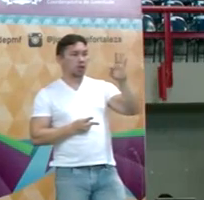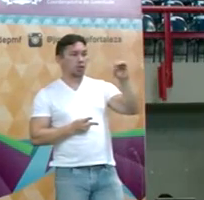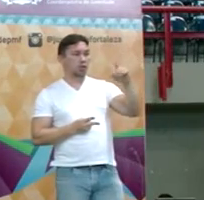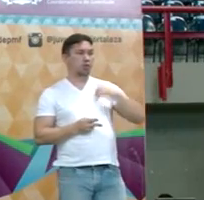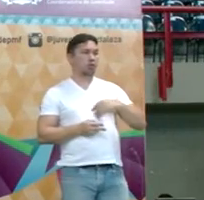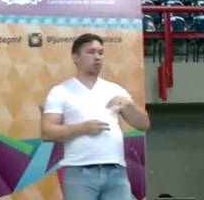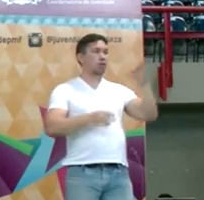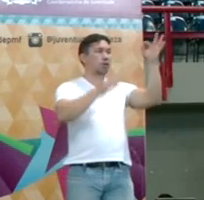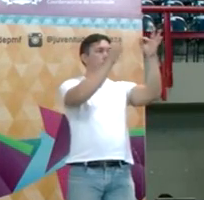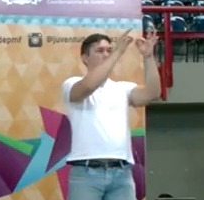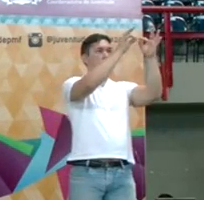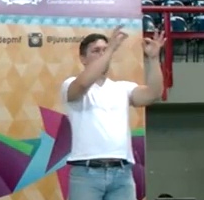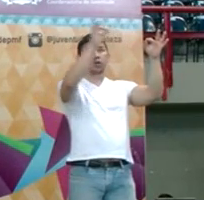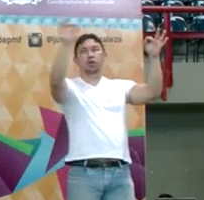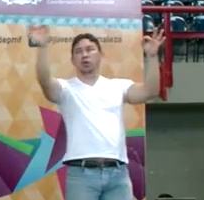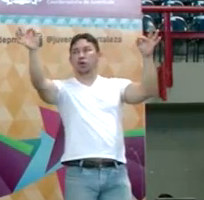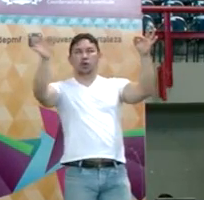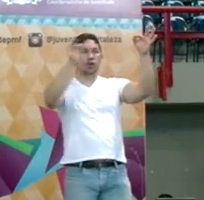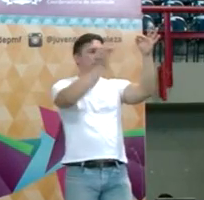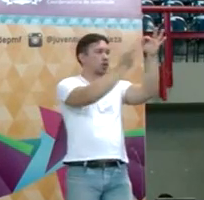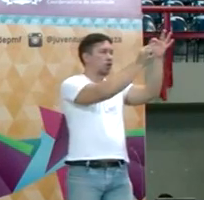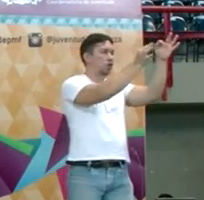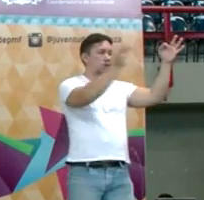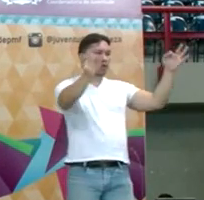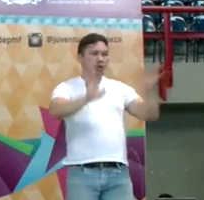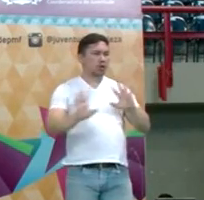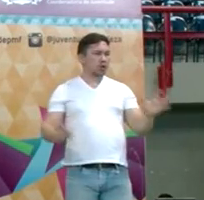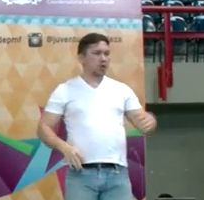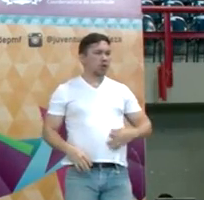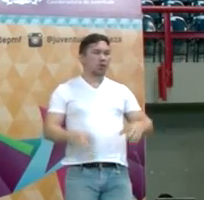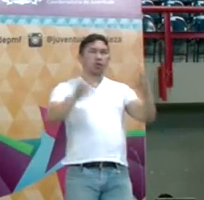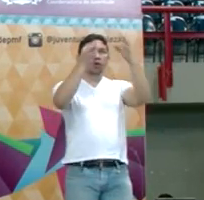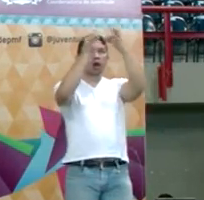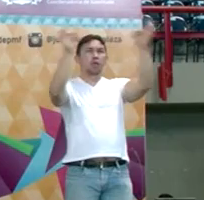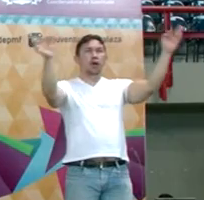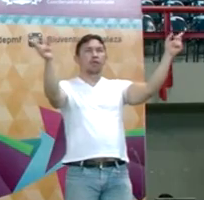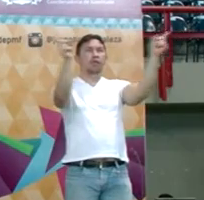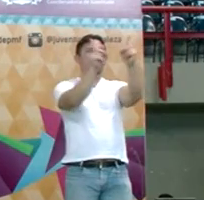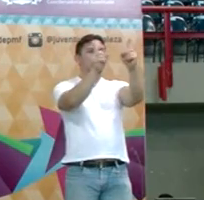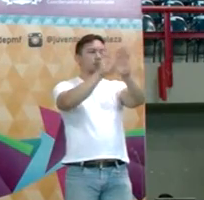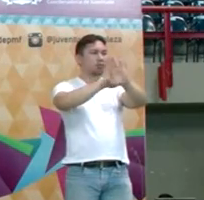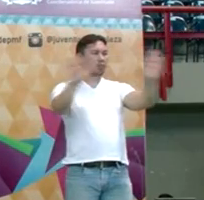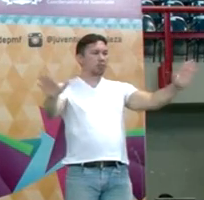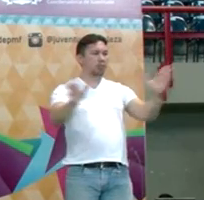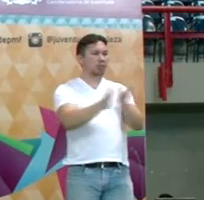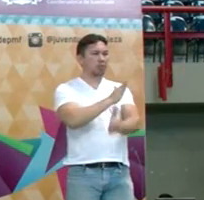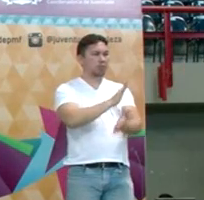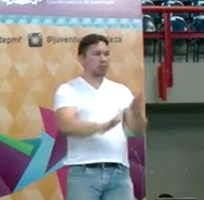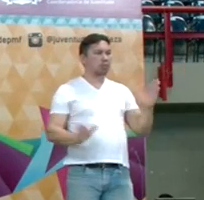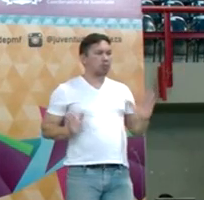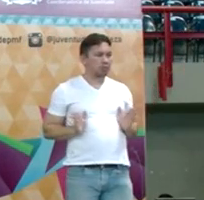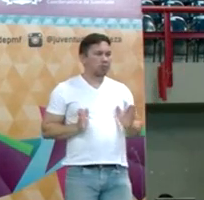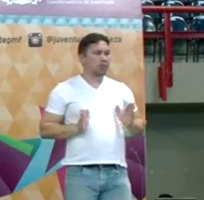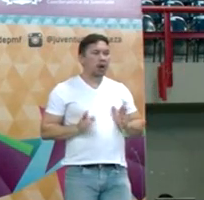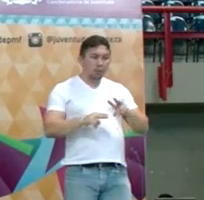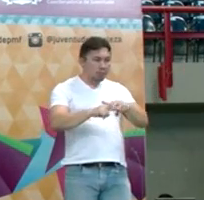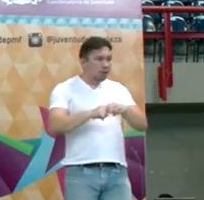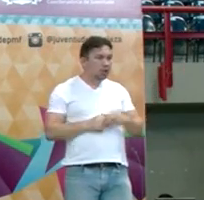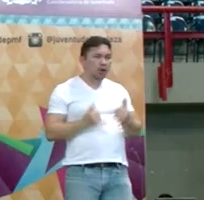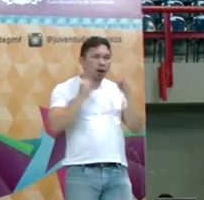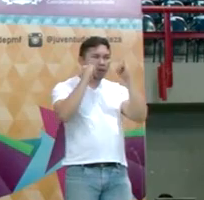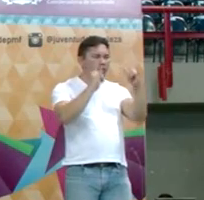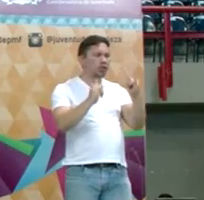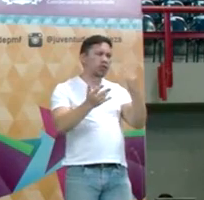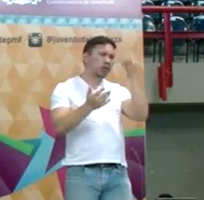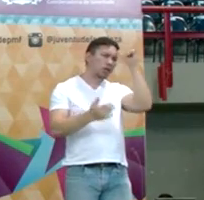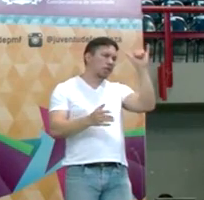de uma linha para o outro, vai perder pontos. O título é uma frase resumo. Aí eu aconselho, não coloque.